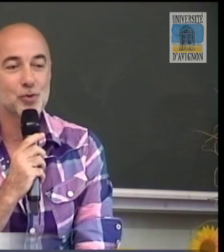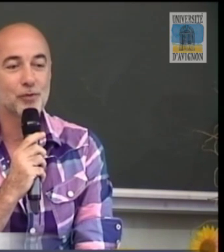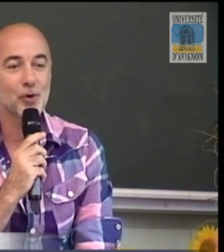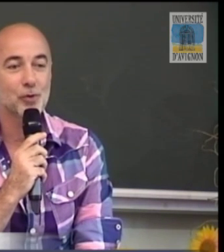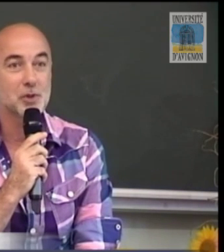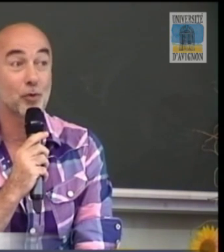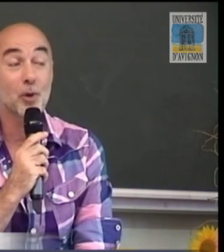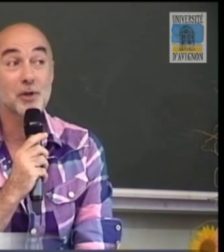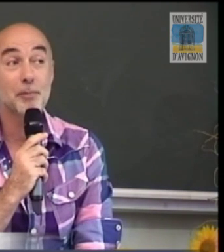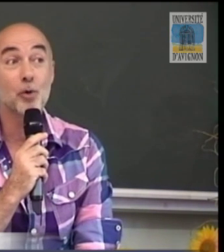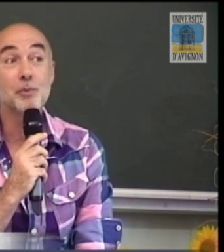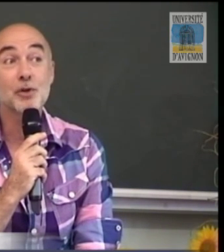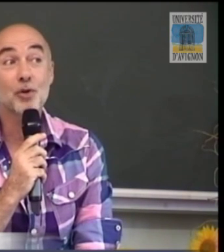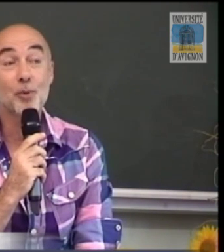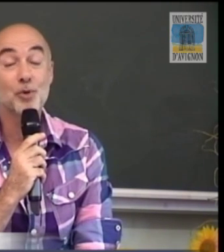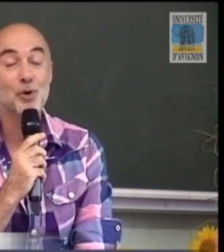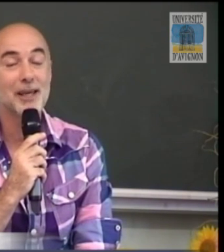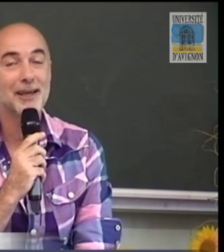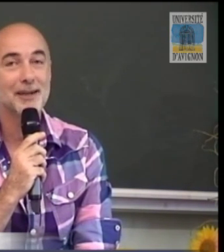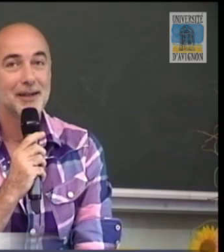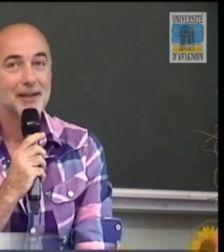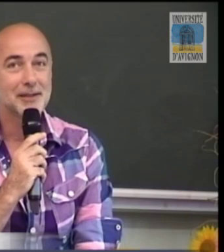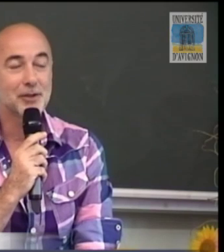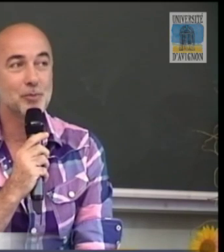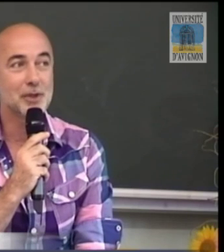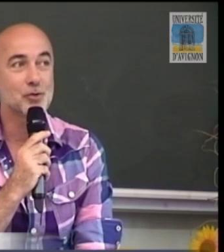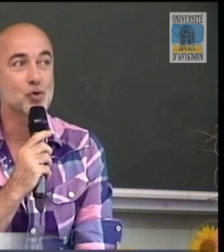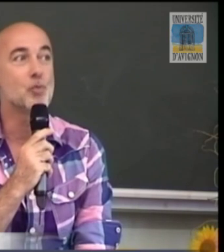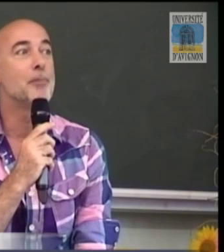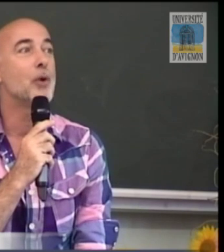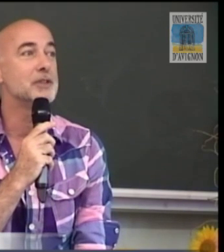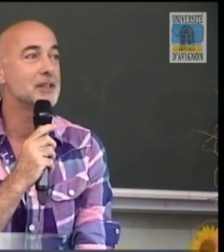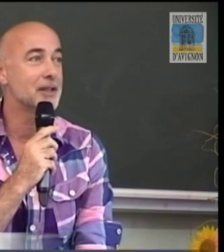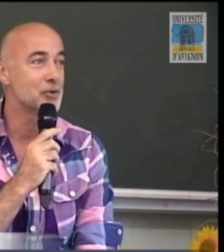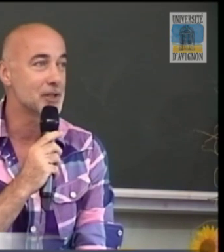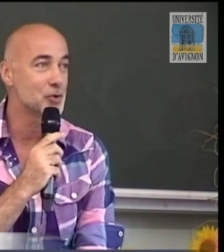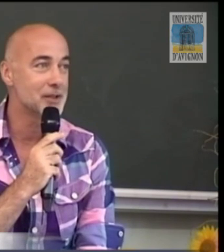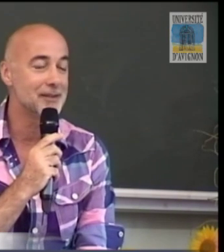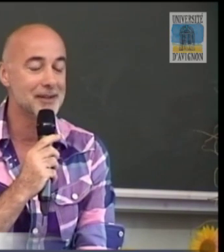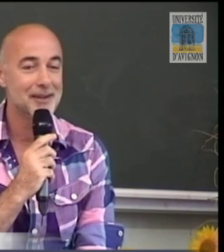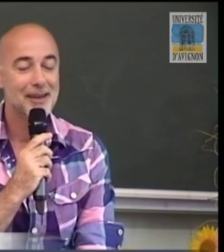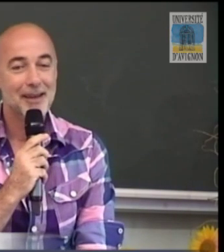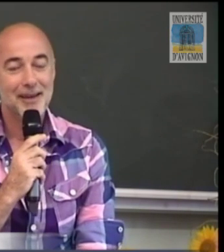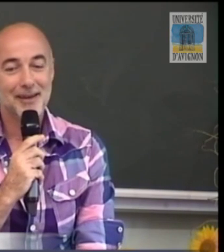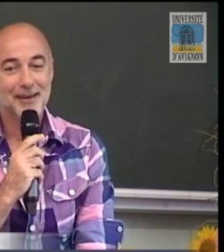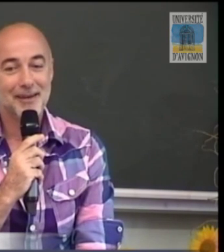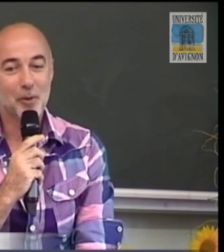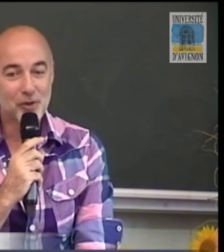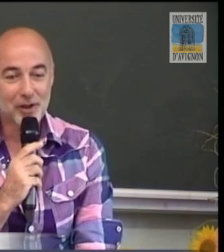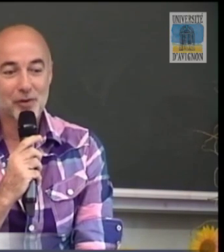me souvenant que nous avons commencé par le misanthrope de Molière, cet homme qui ne se soumet pas aux dictats de sa société.